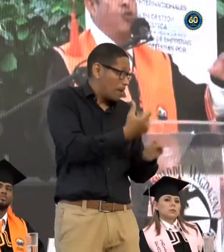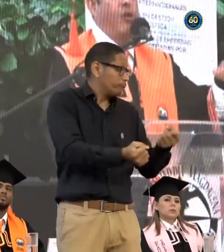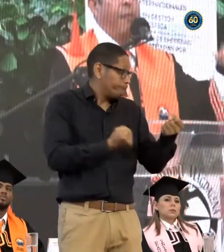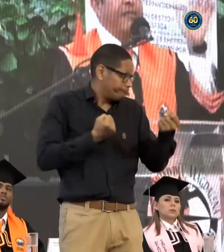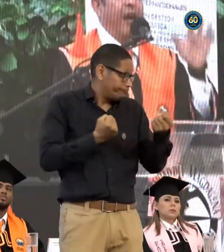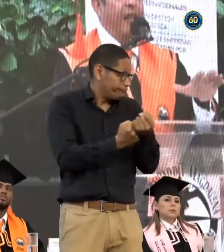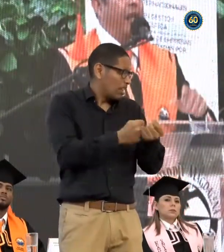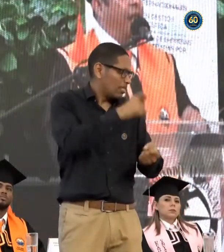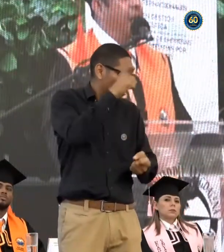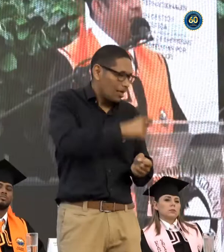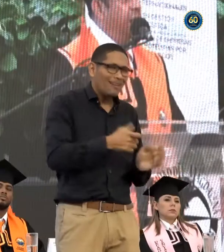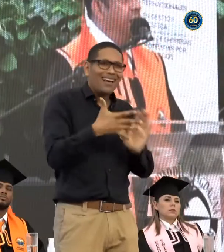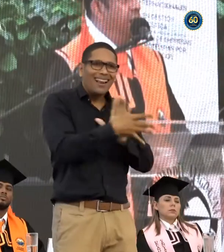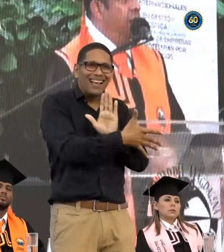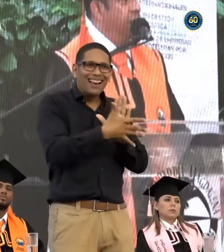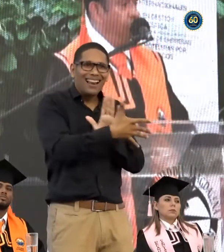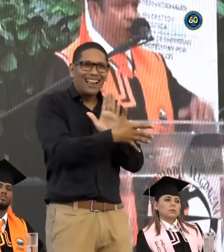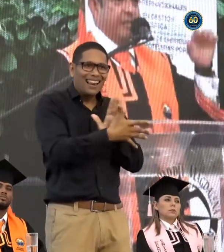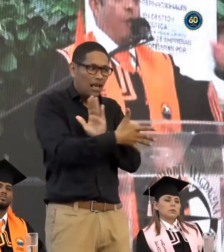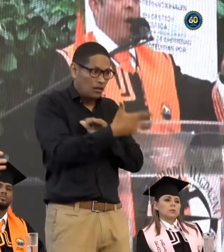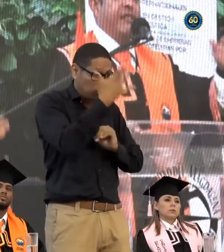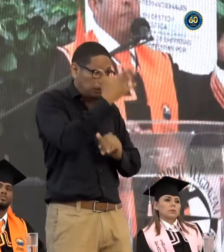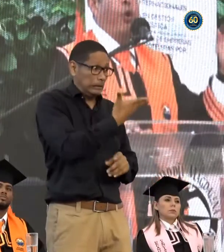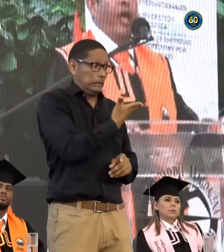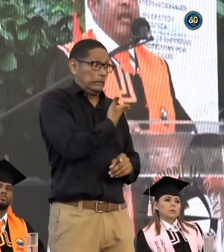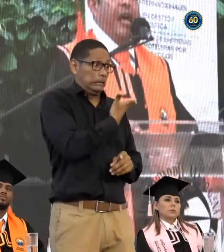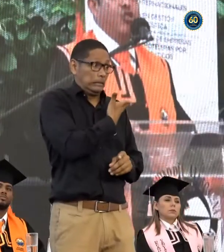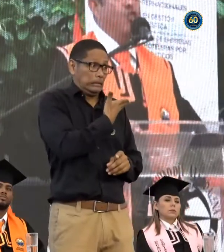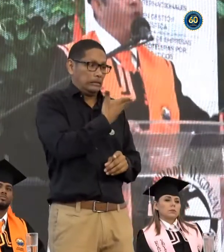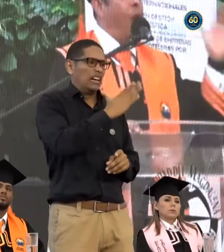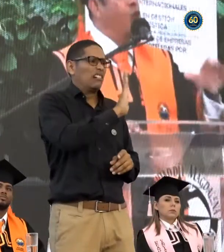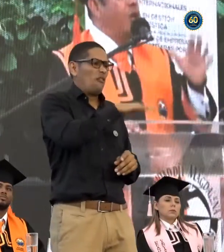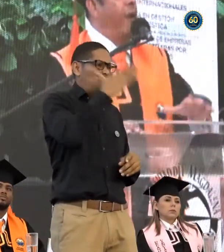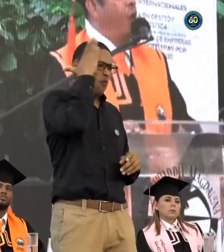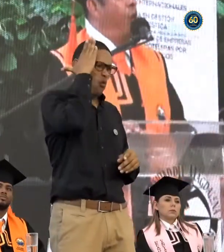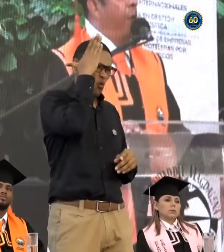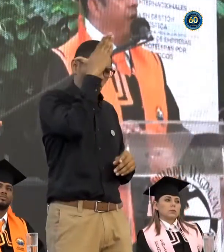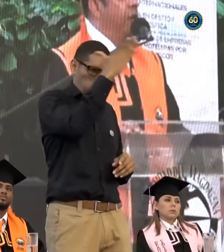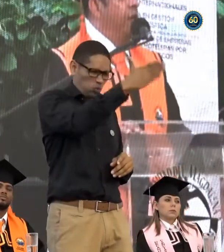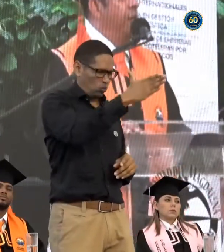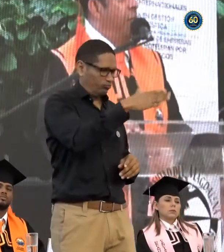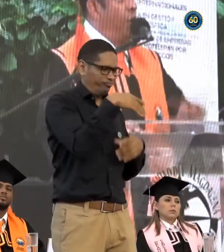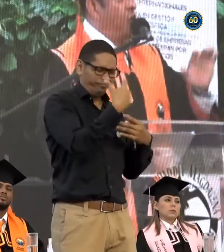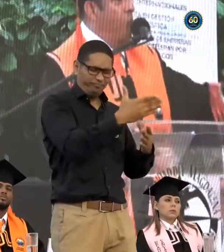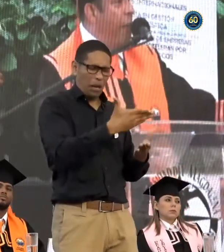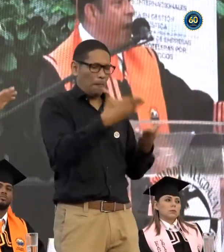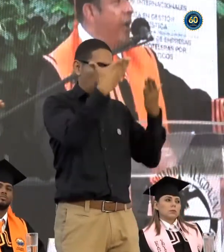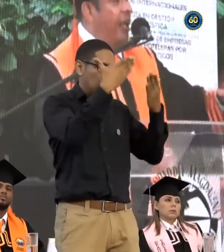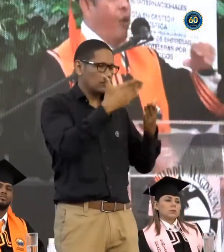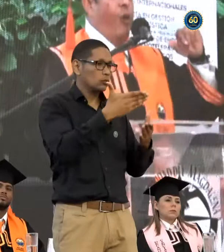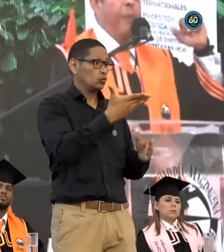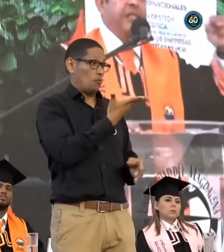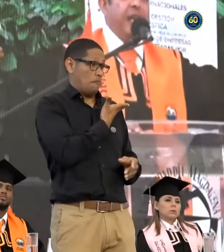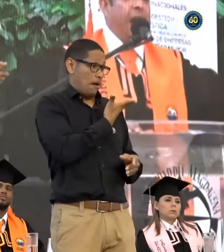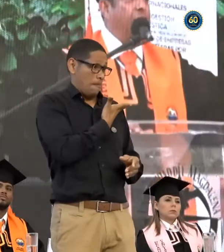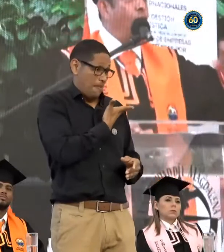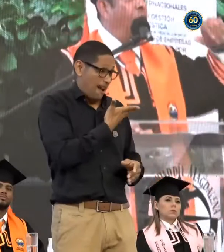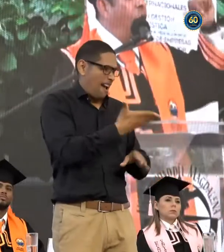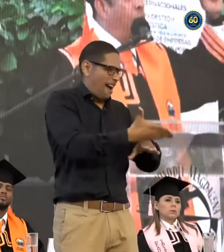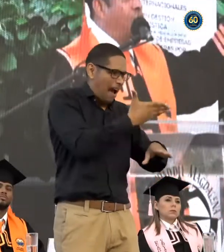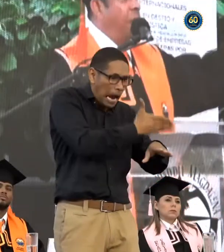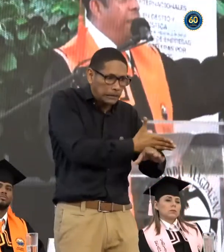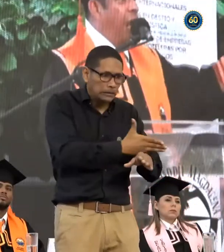sacarte adelante porque si lo haces por ella eso se luego se va a devolver porque tu mamá que dejó el bachillerato que no pudo